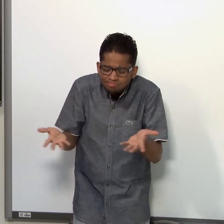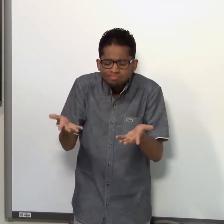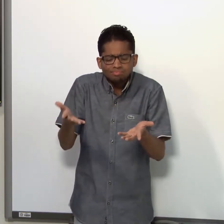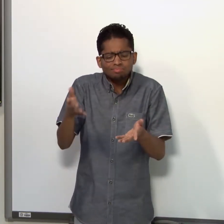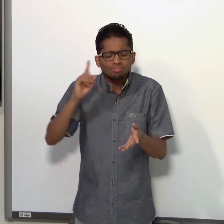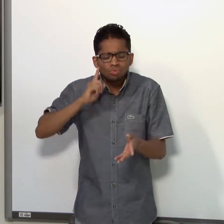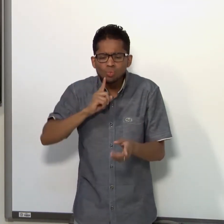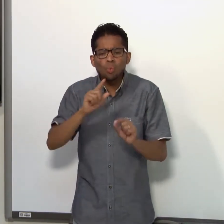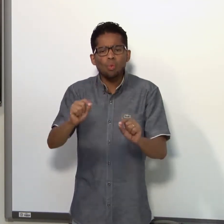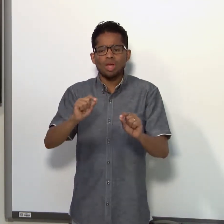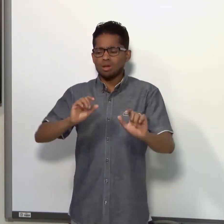misturada.